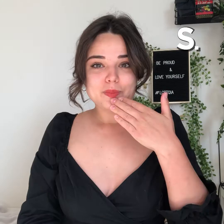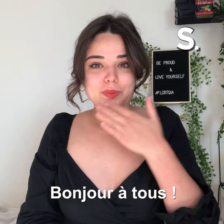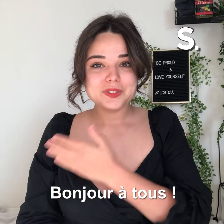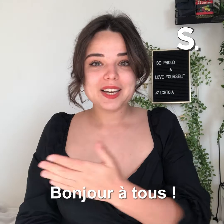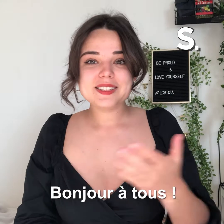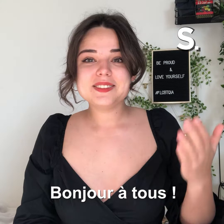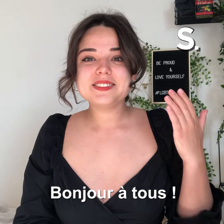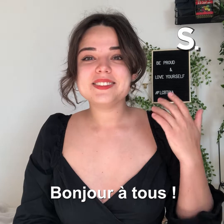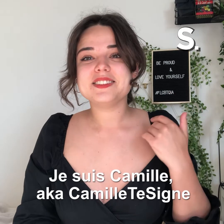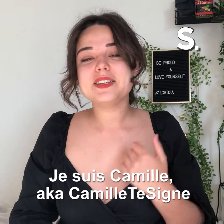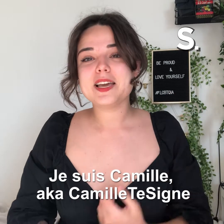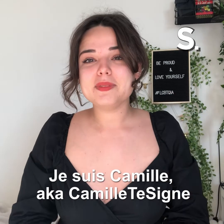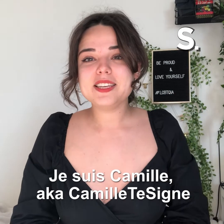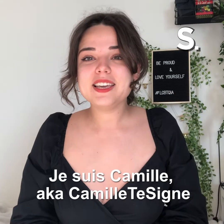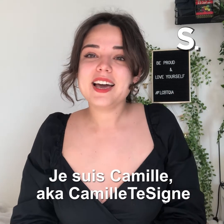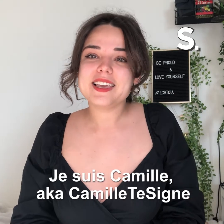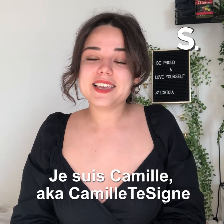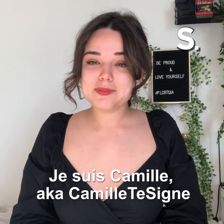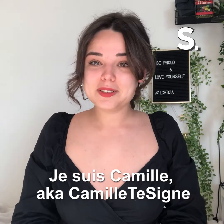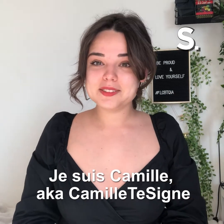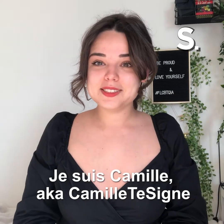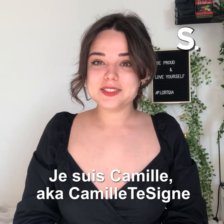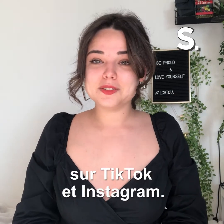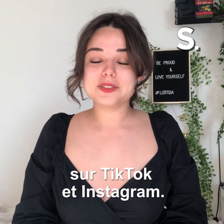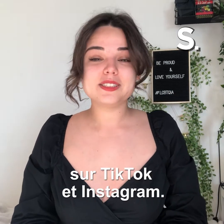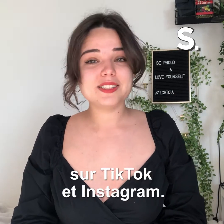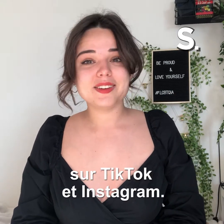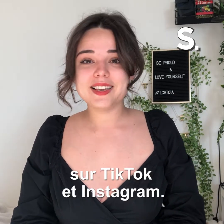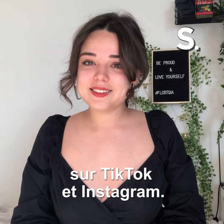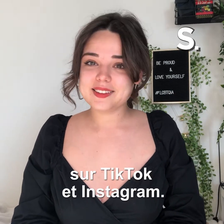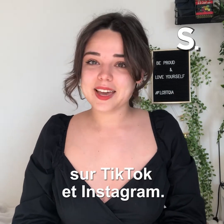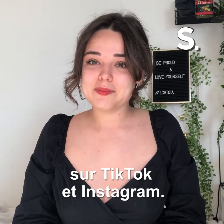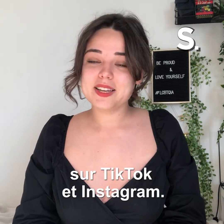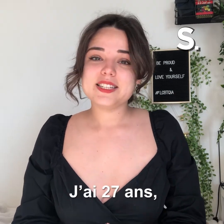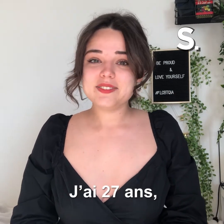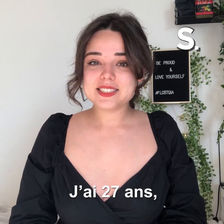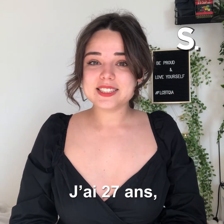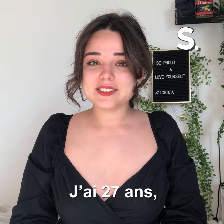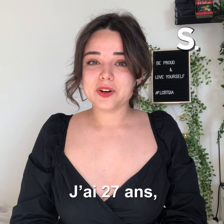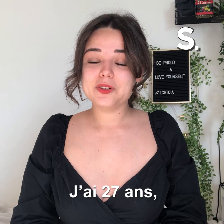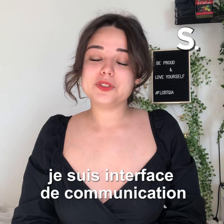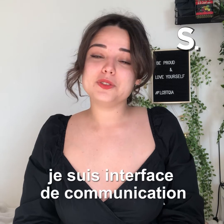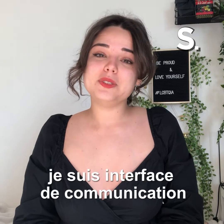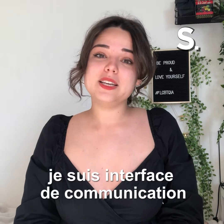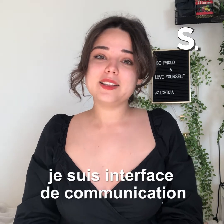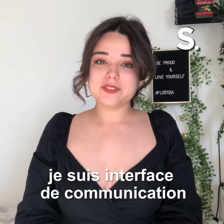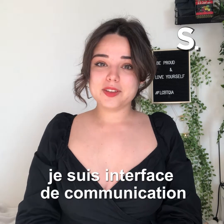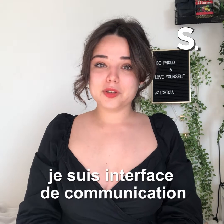Bonjour à tous, je suis Camille, aka Camille te signe sur TikTok et Instagram. J'ai 27 ans, je suis interface de